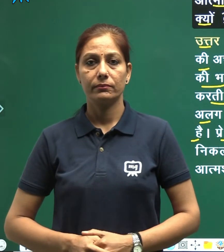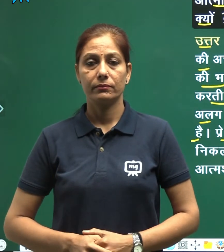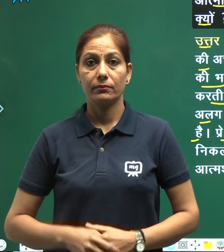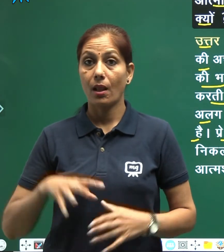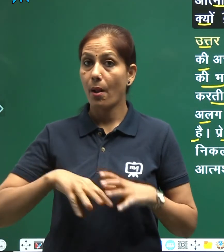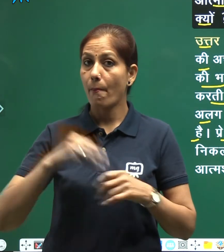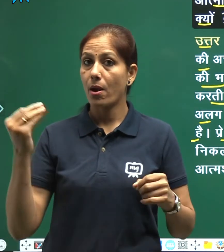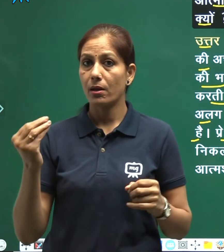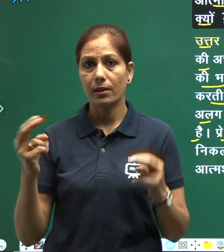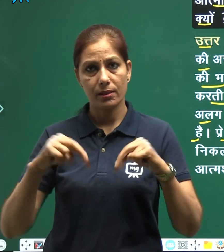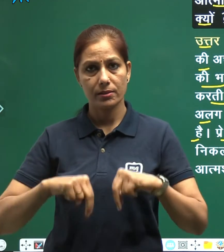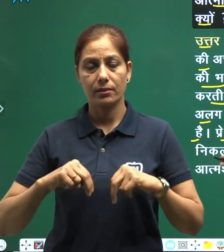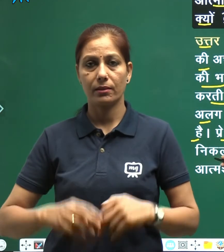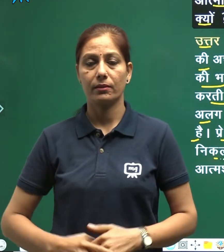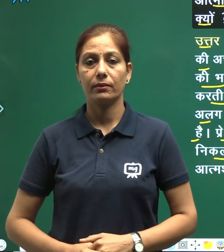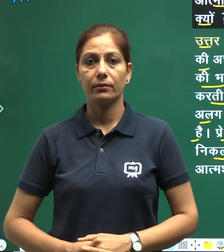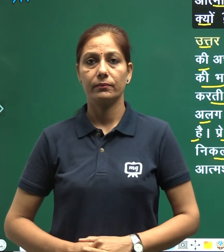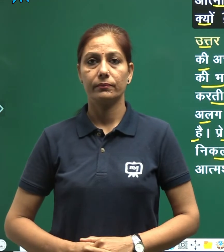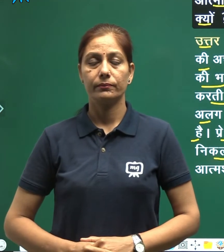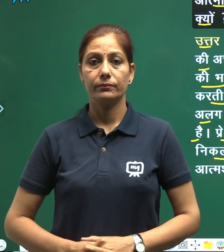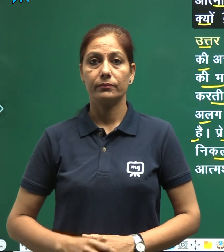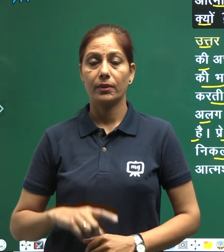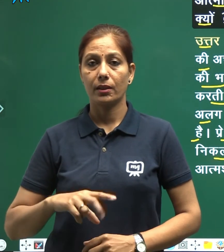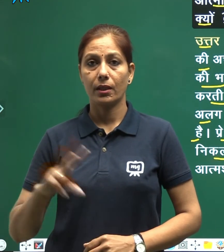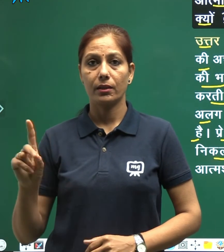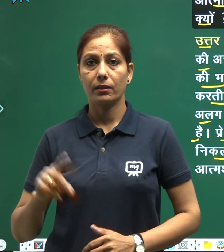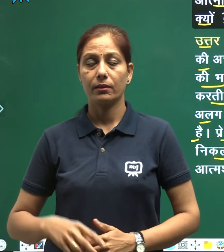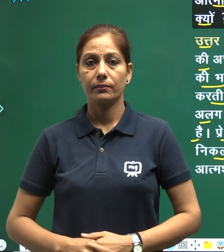बाहर निकलना चाहता है ताकि